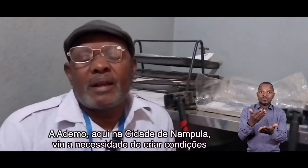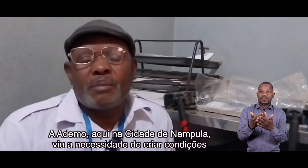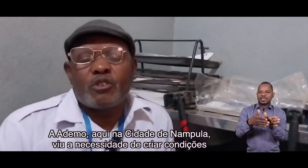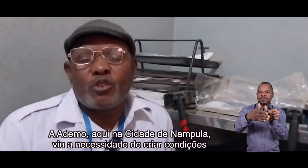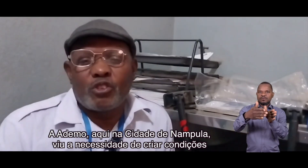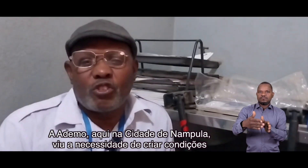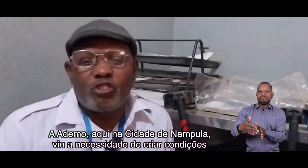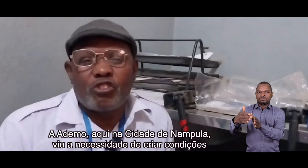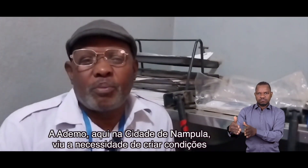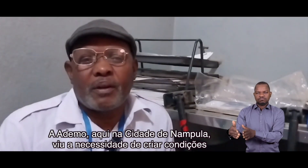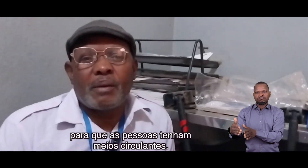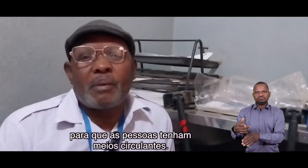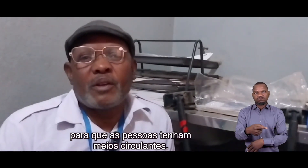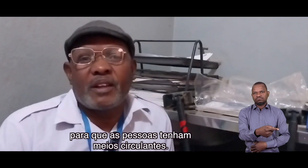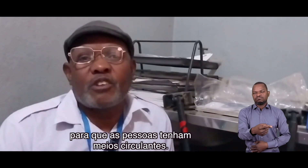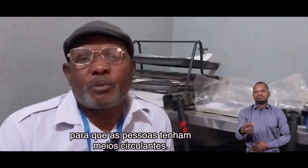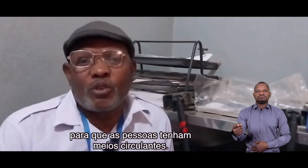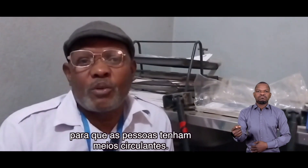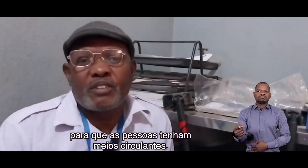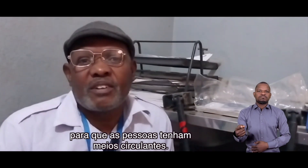criarmos condições para que a maioria das pessoas